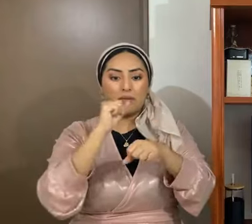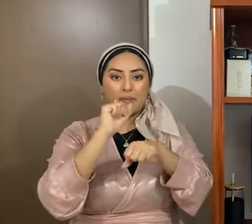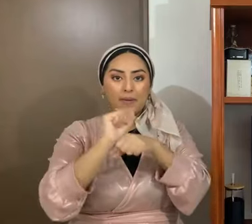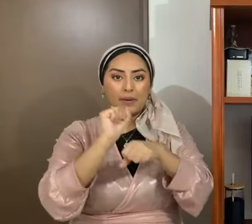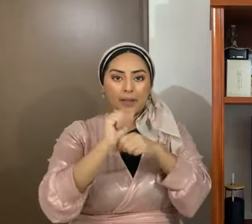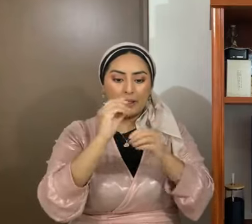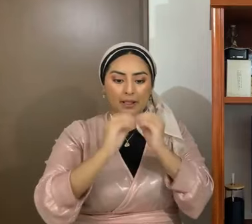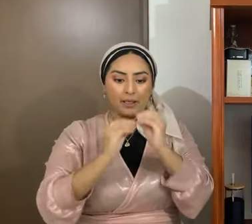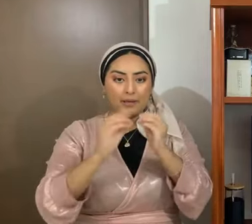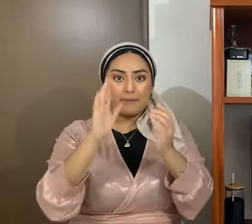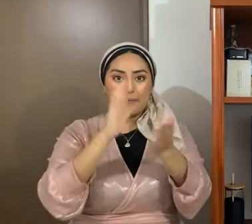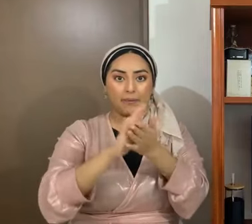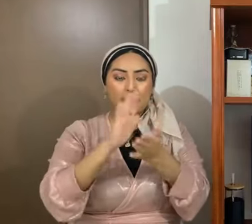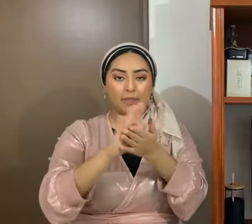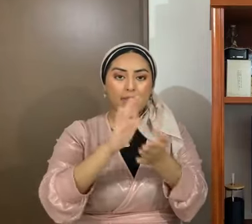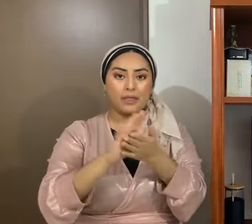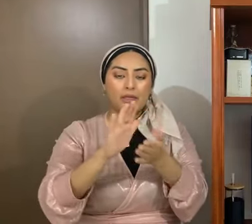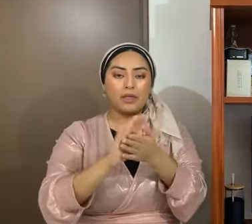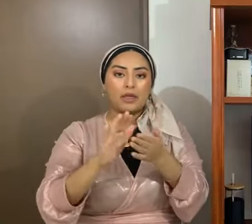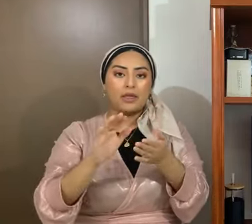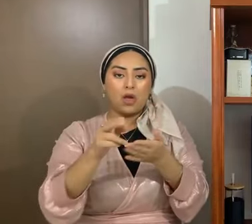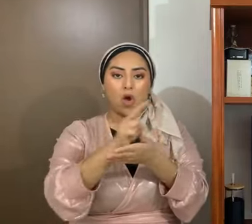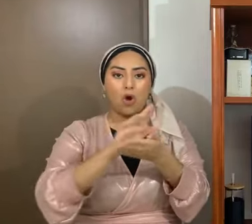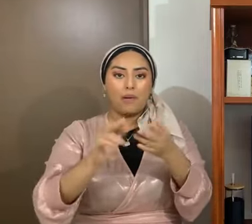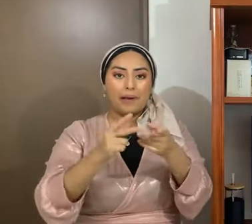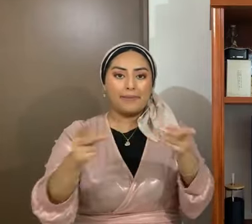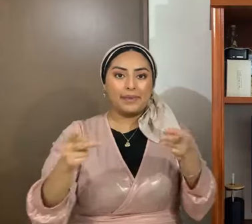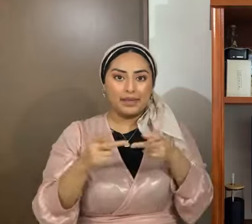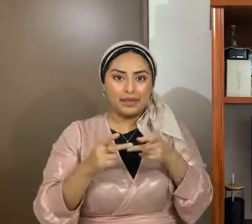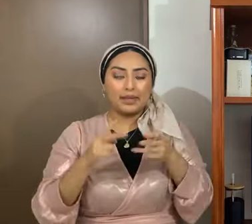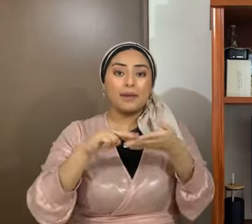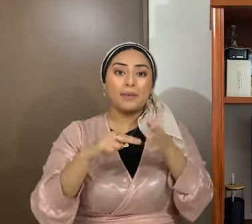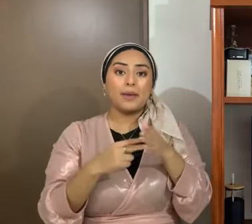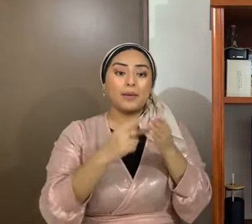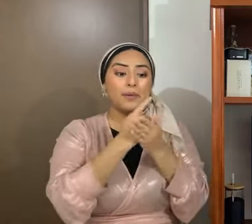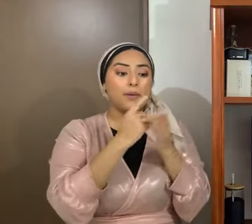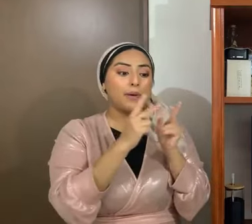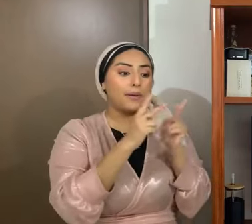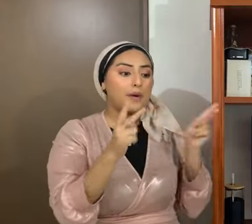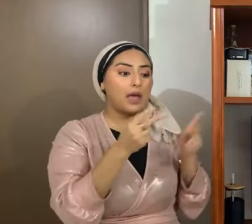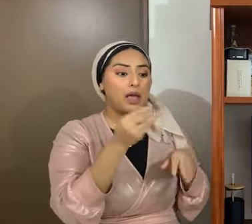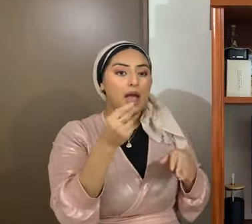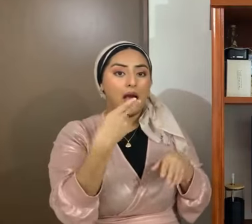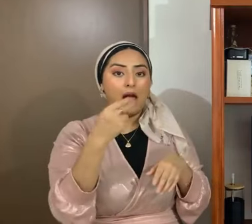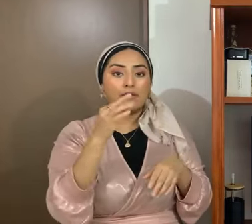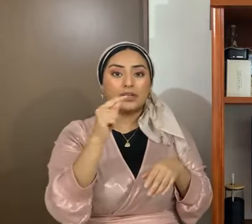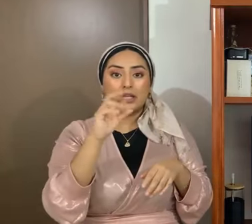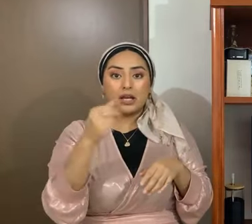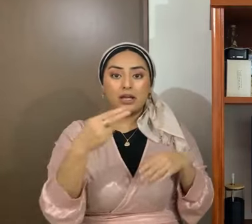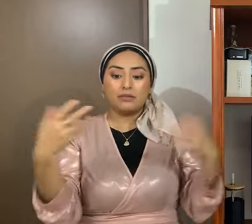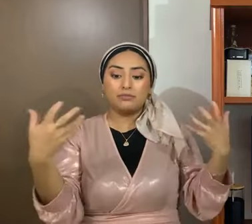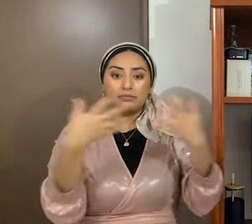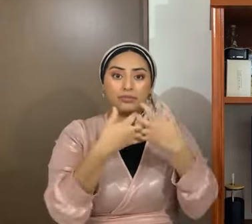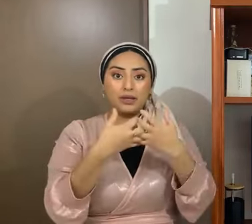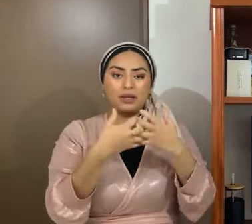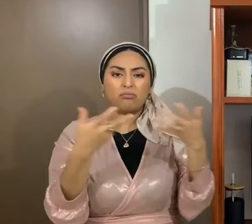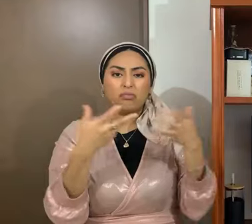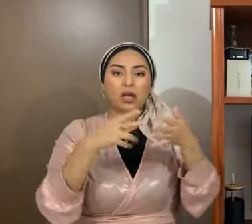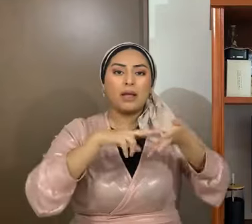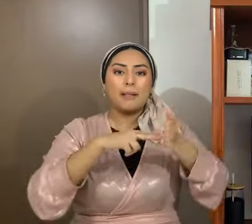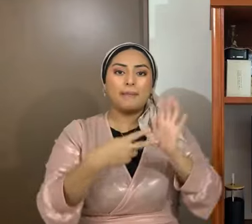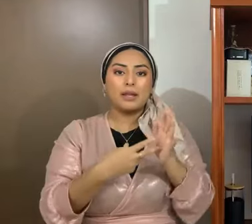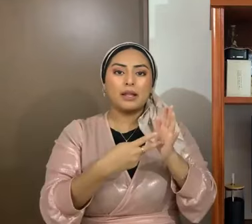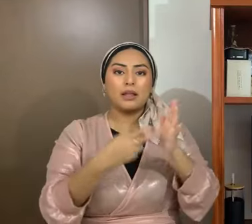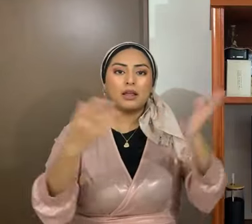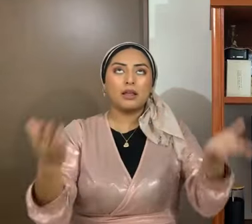construcción, la purificación del altar. Es decir, la parashá y la haftará se unen en el sentido de